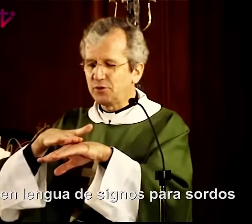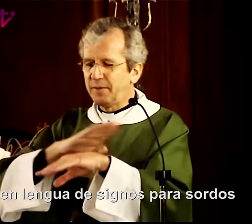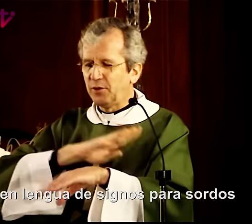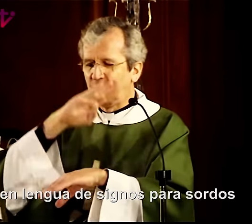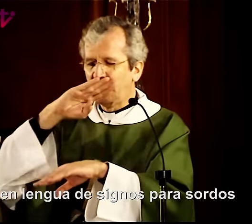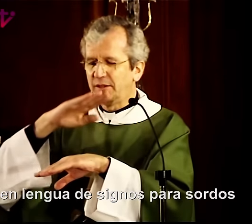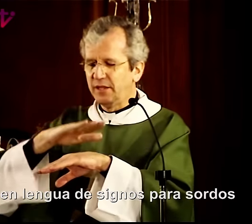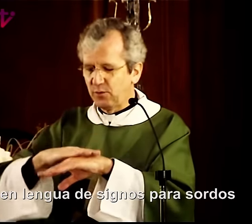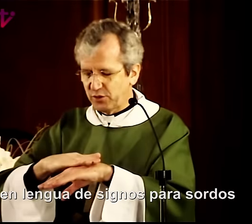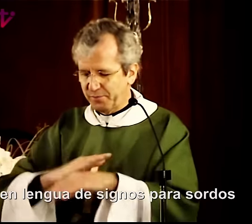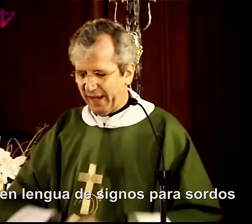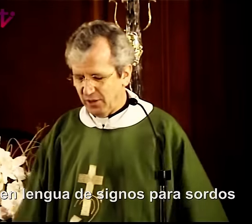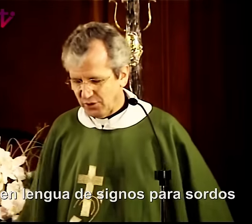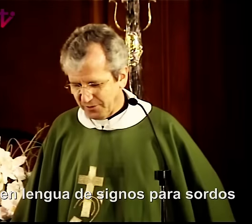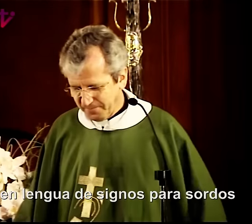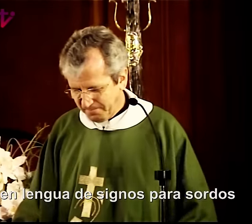perdón de nuestros pecados.